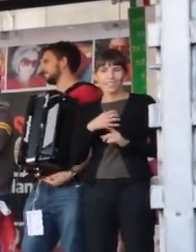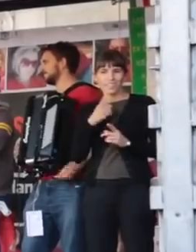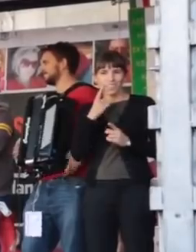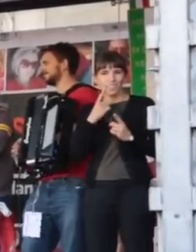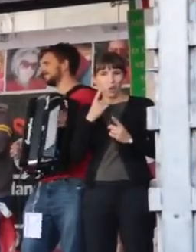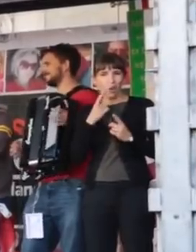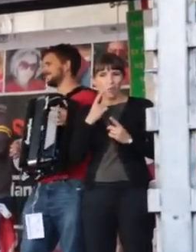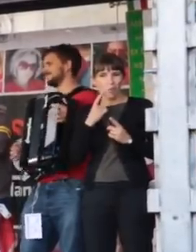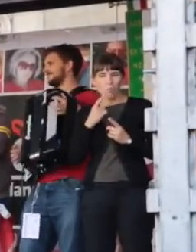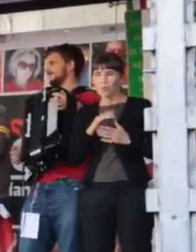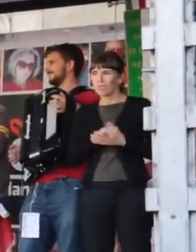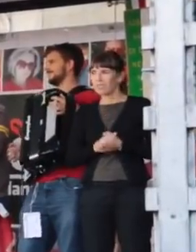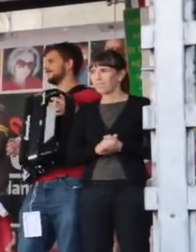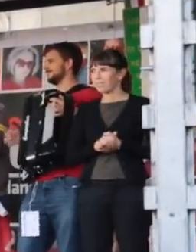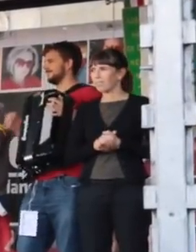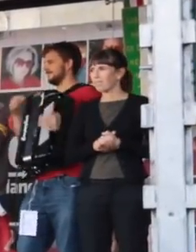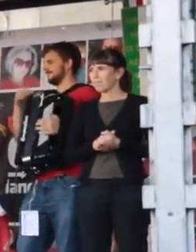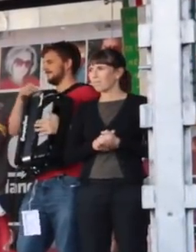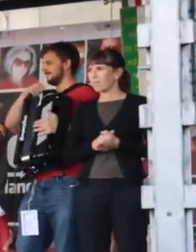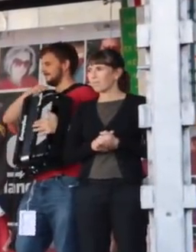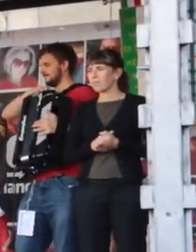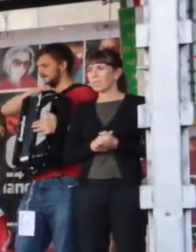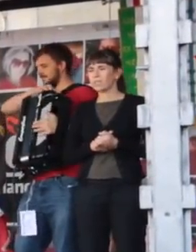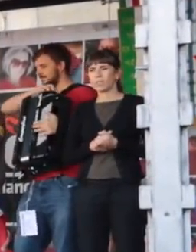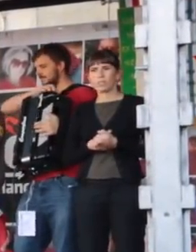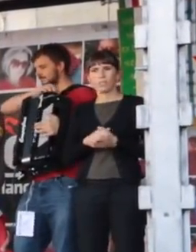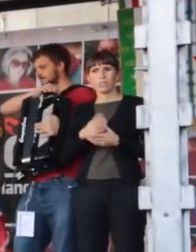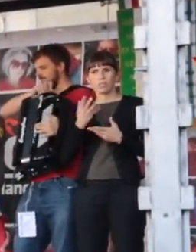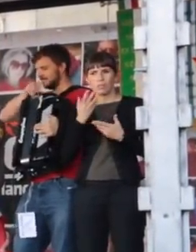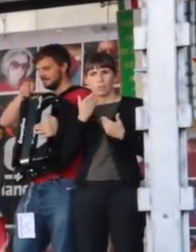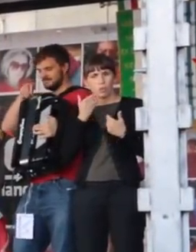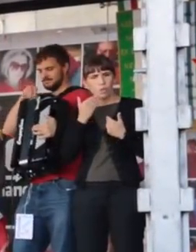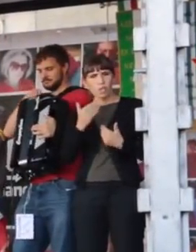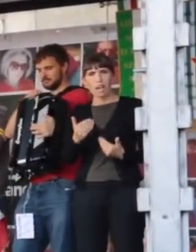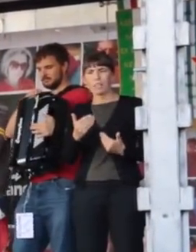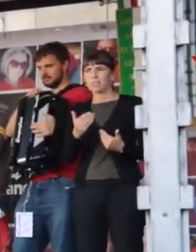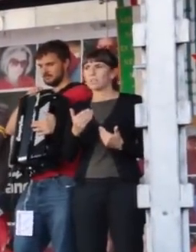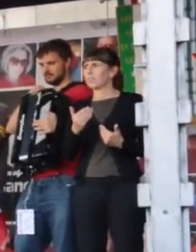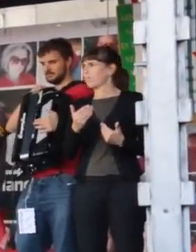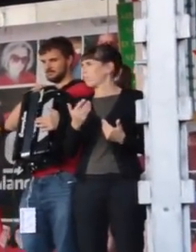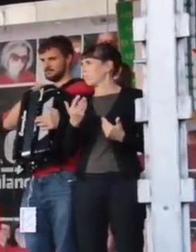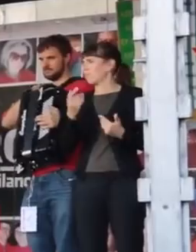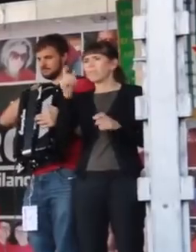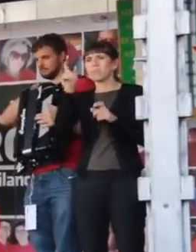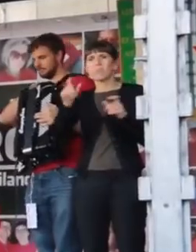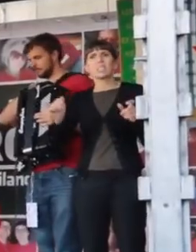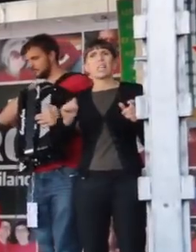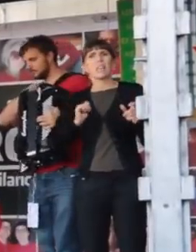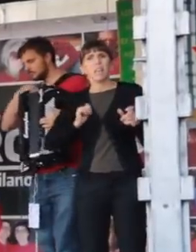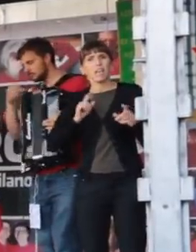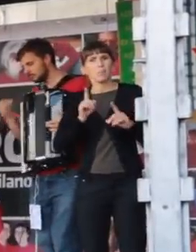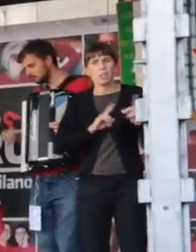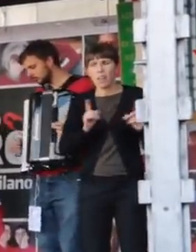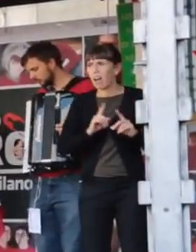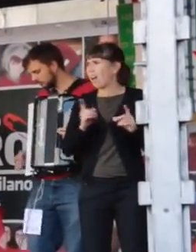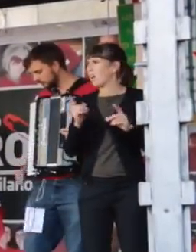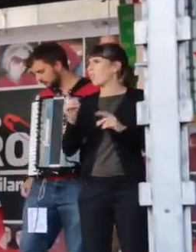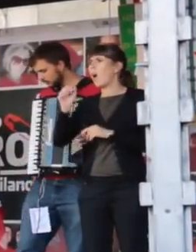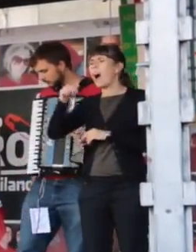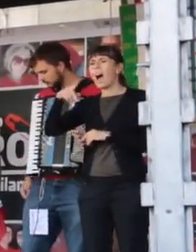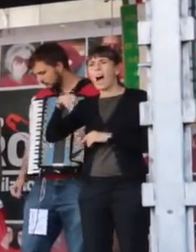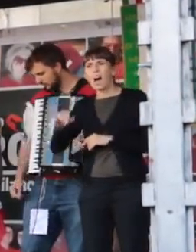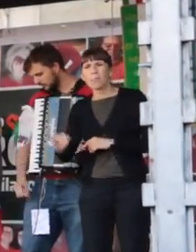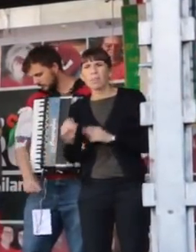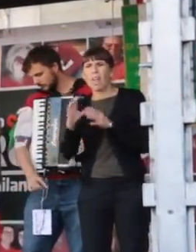Voglio ringraziare tutte le persone al di là dei sentinelli di Milano, l'AMPI, tutti gli amici di Facebook che mi hanno